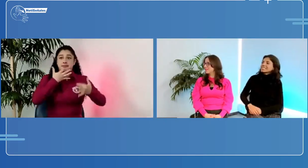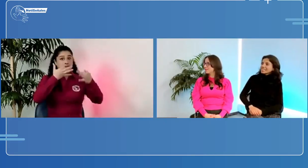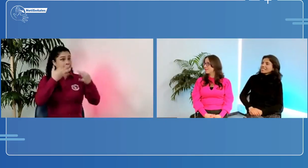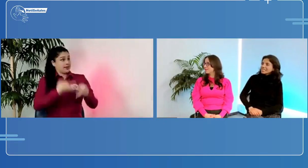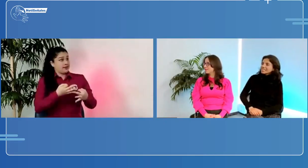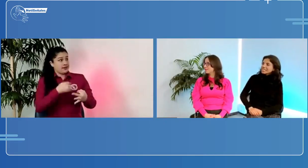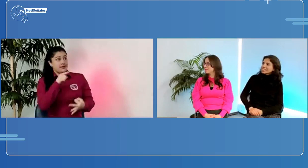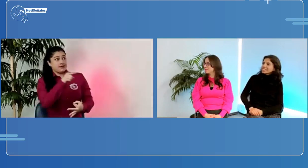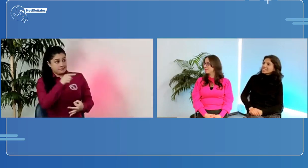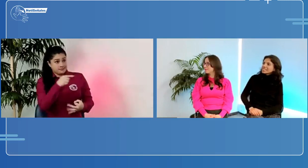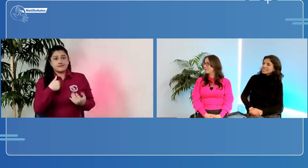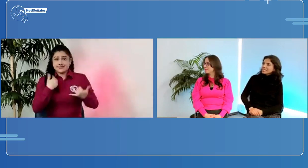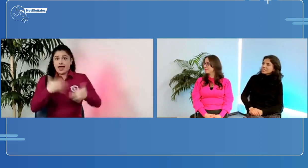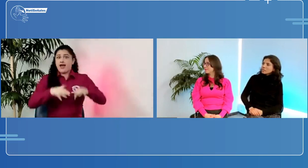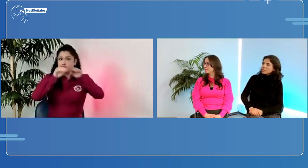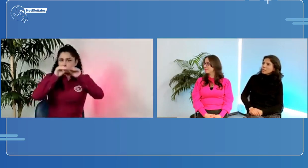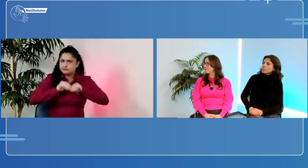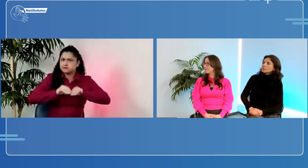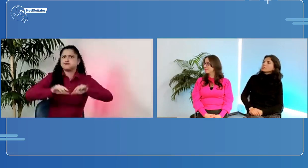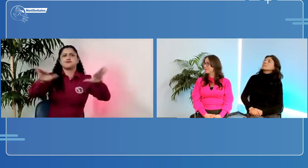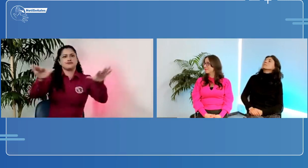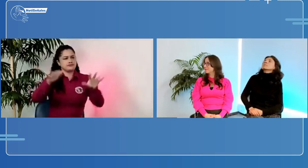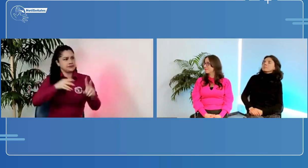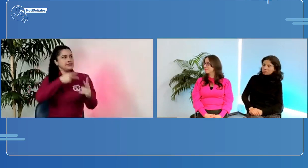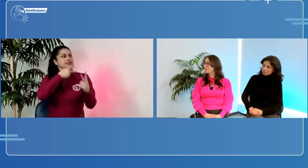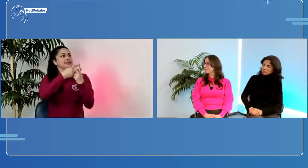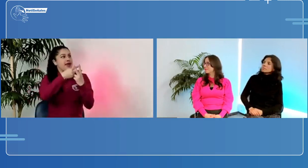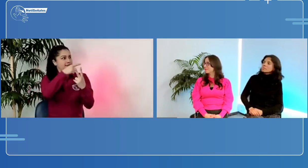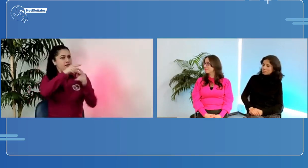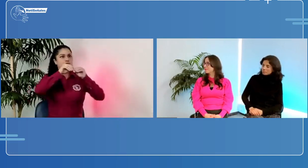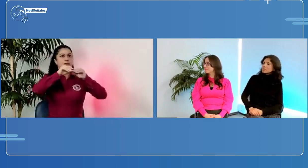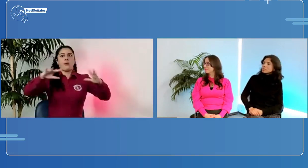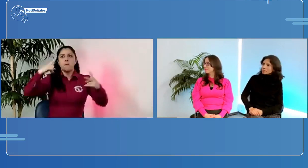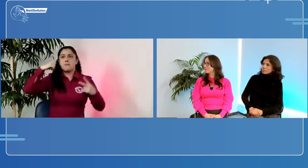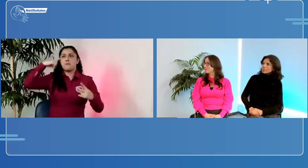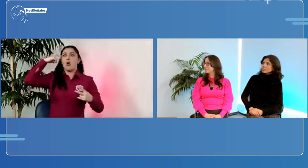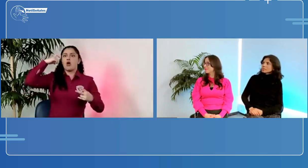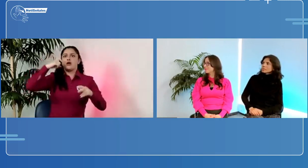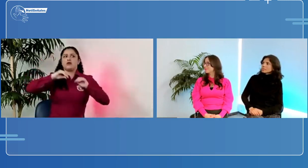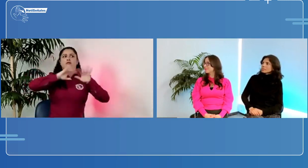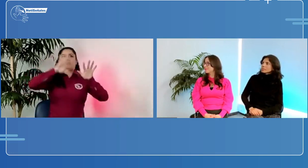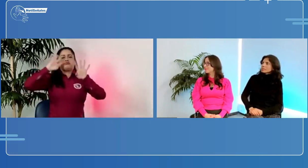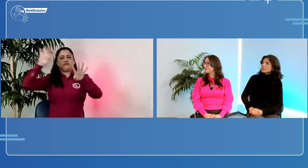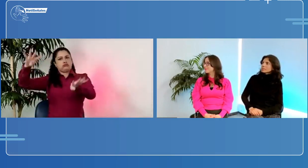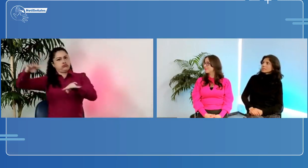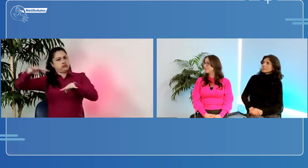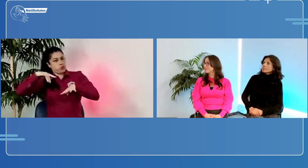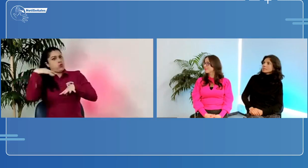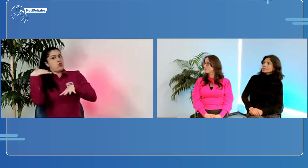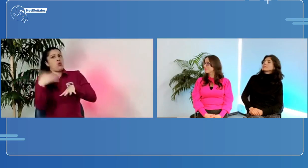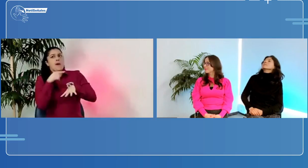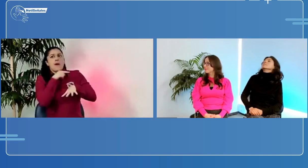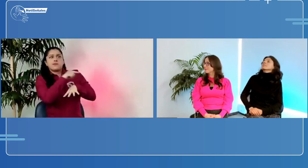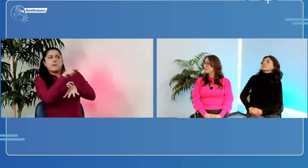gracias. Gracias porque, o sea, ya se publicó esto y ustedes también publicaron este reto en el que todas las